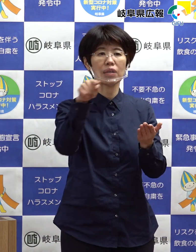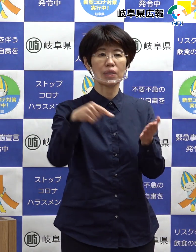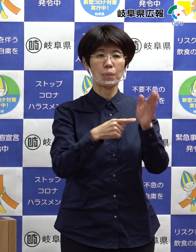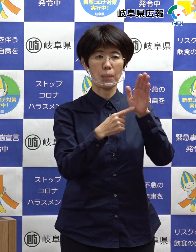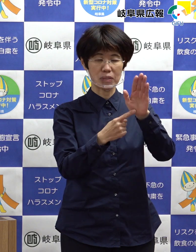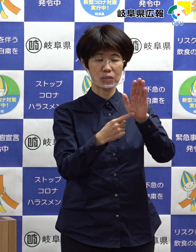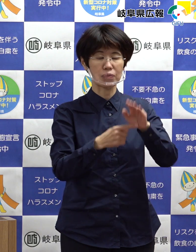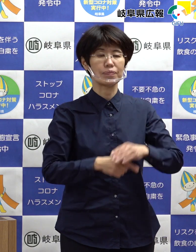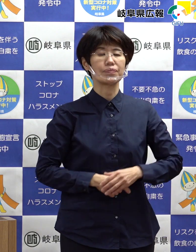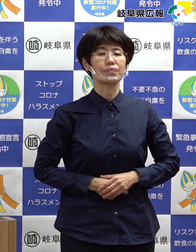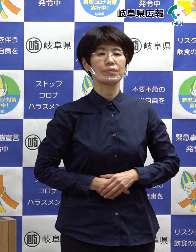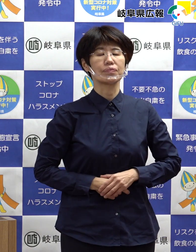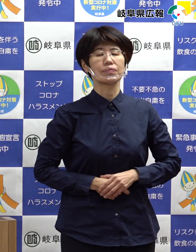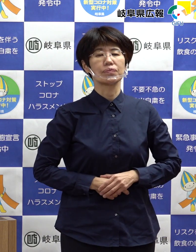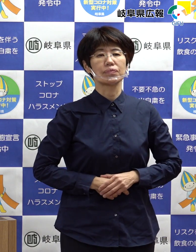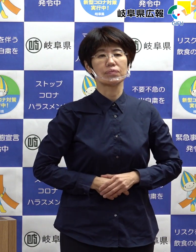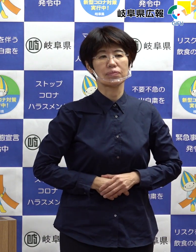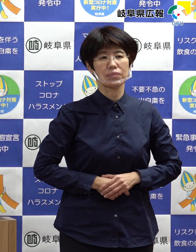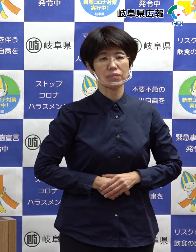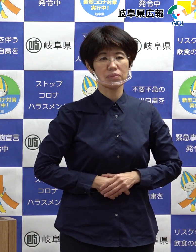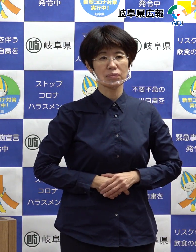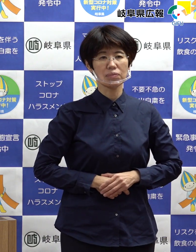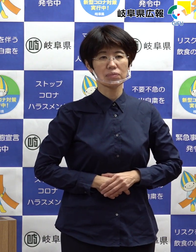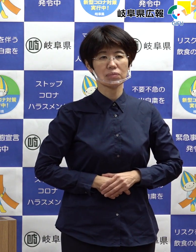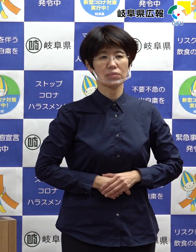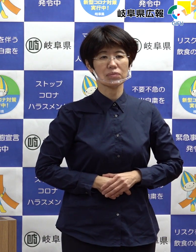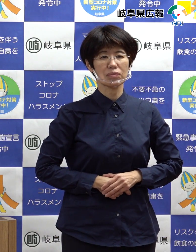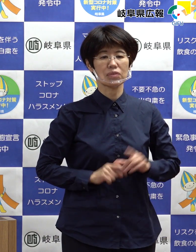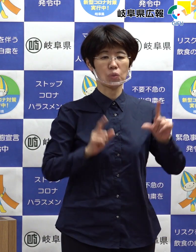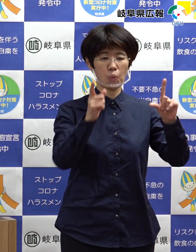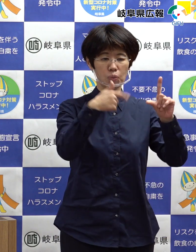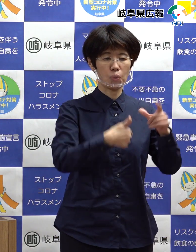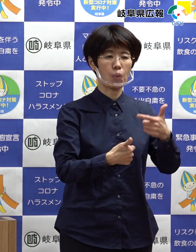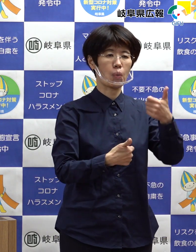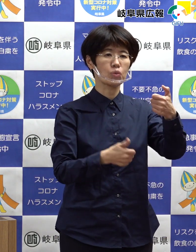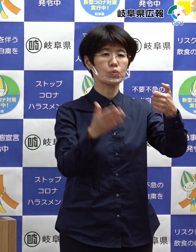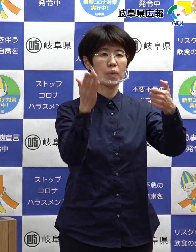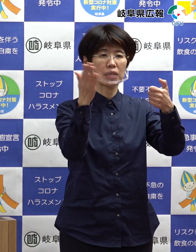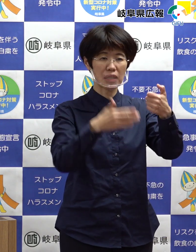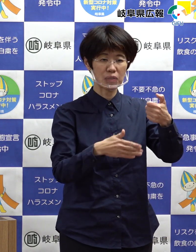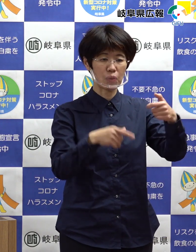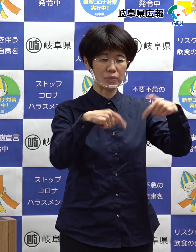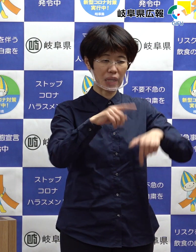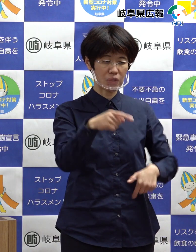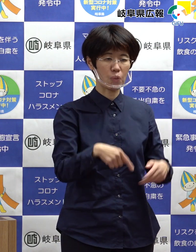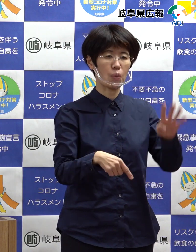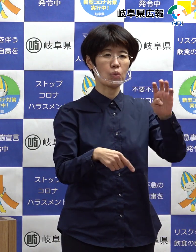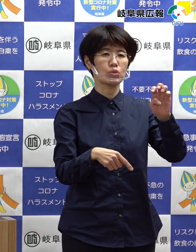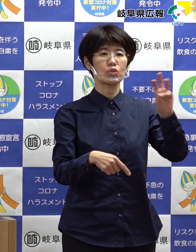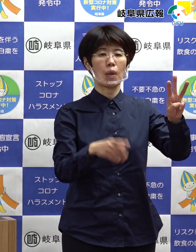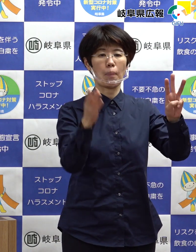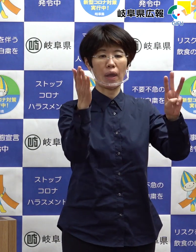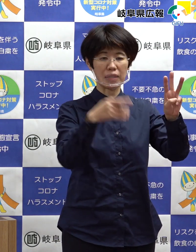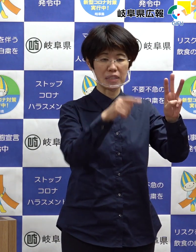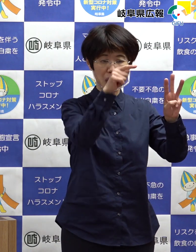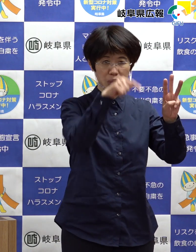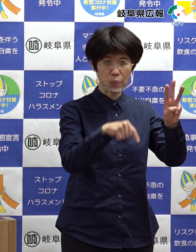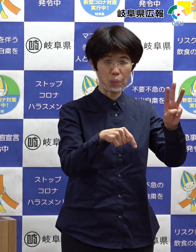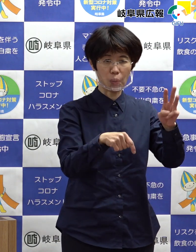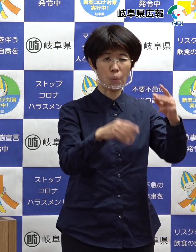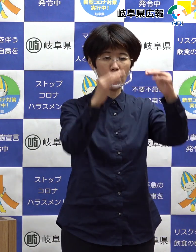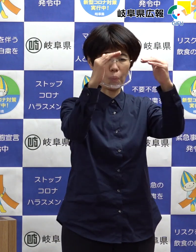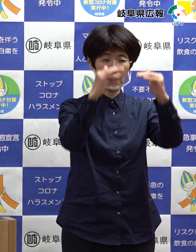って急上昇してきております。あとは東濃が 50.0、西濃が 40.3 ということでござい